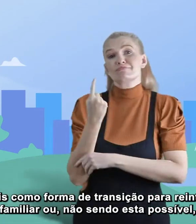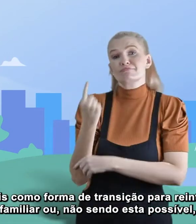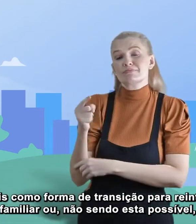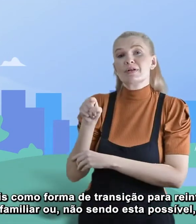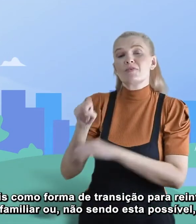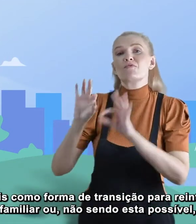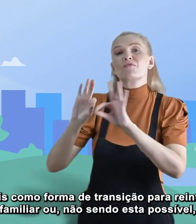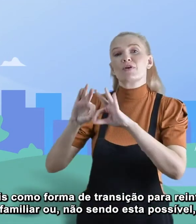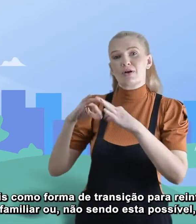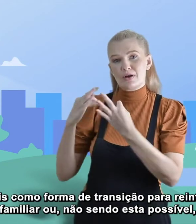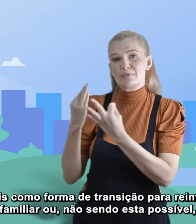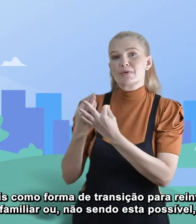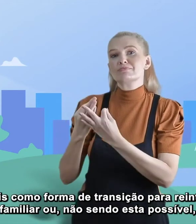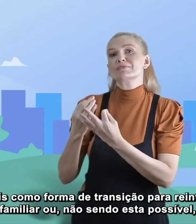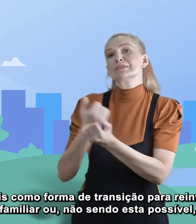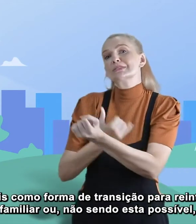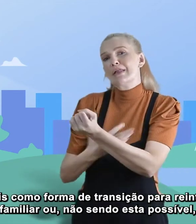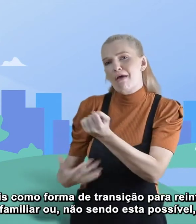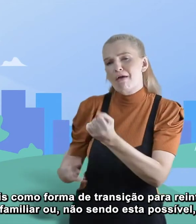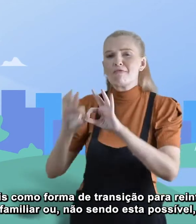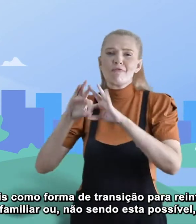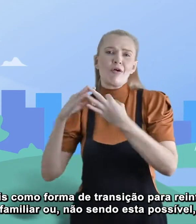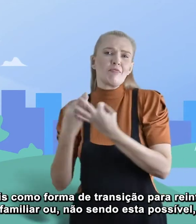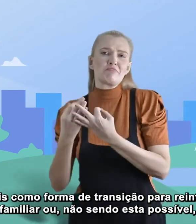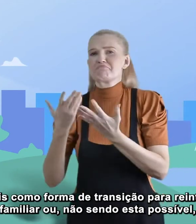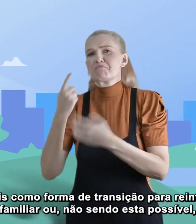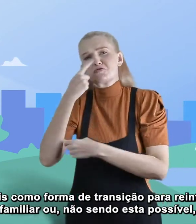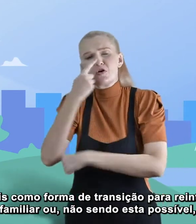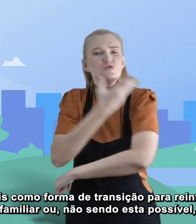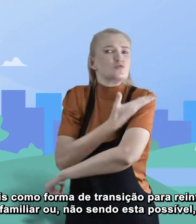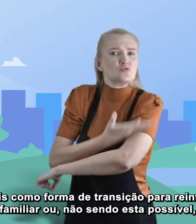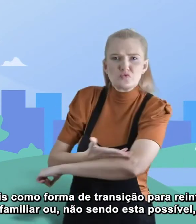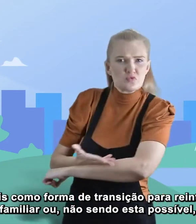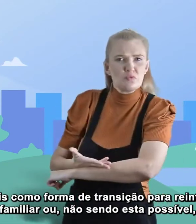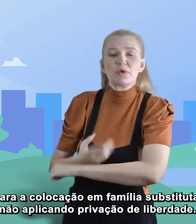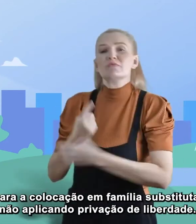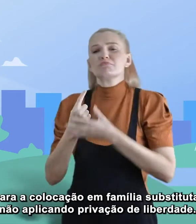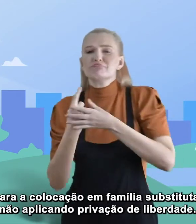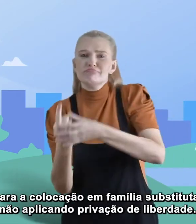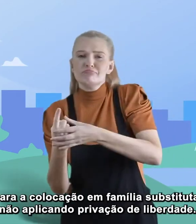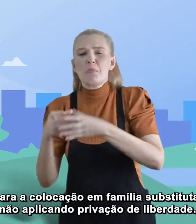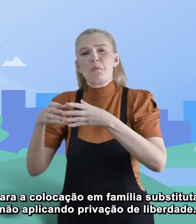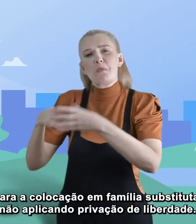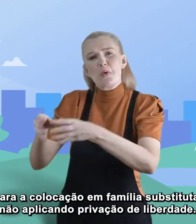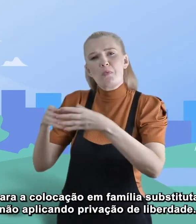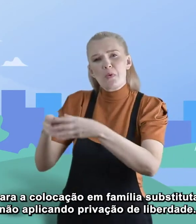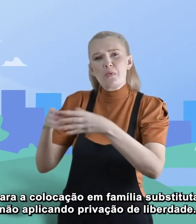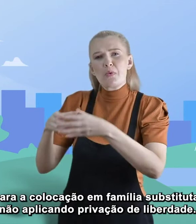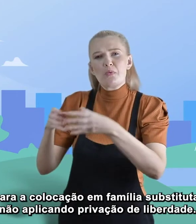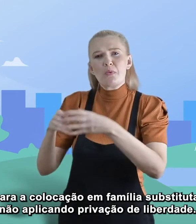reintegração familiar, ou, não sendo esta possível, para a colocação em família